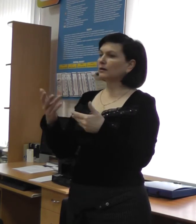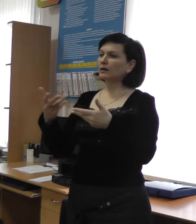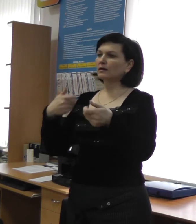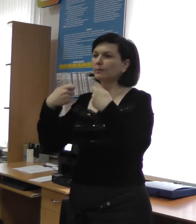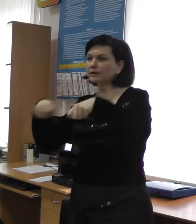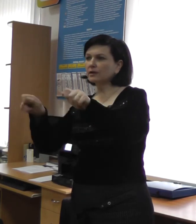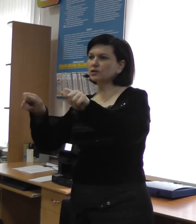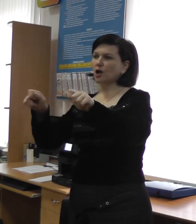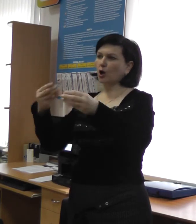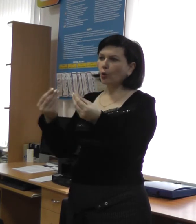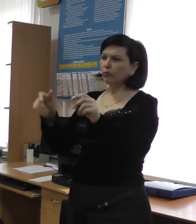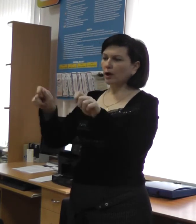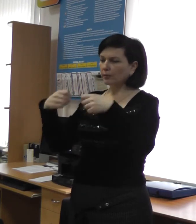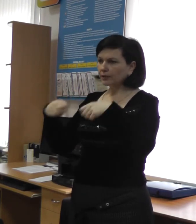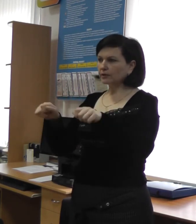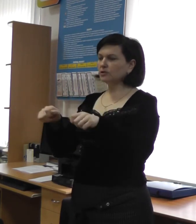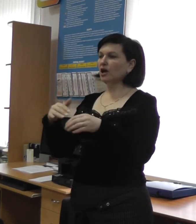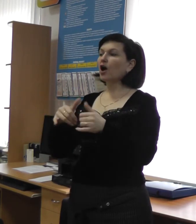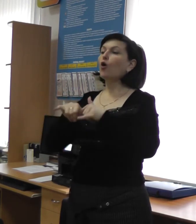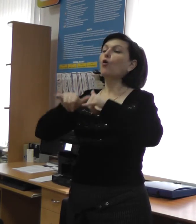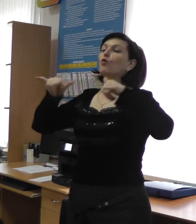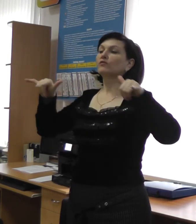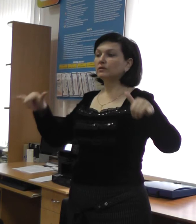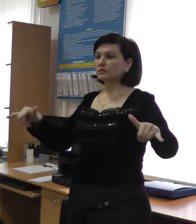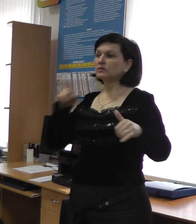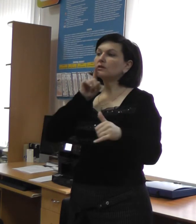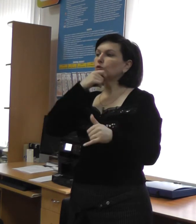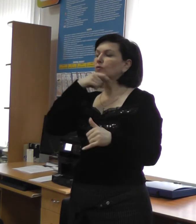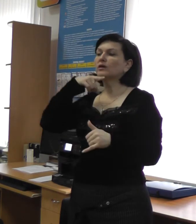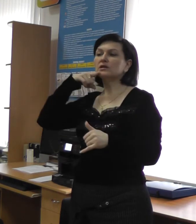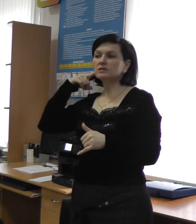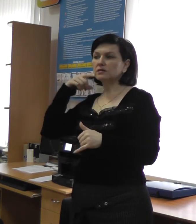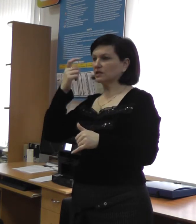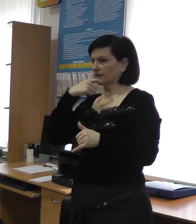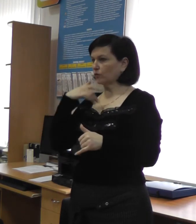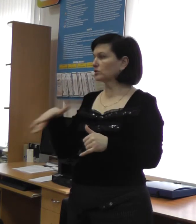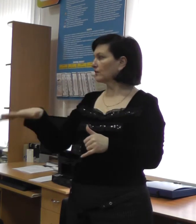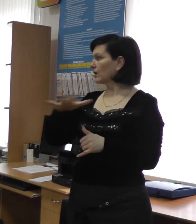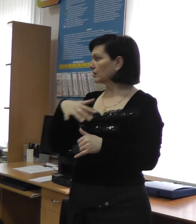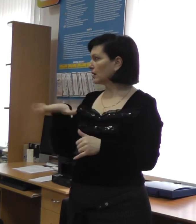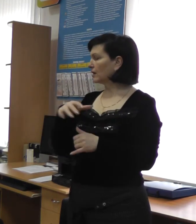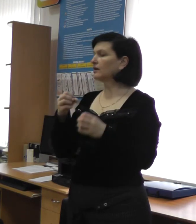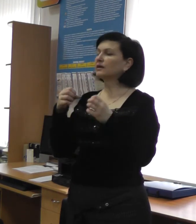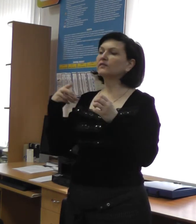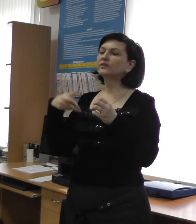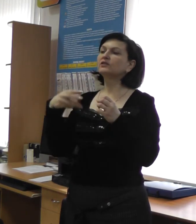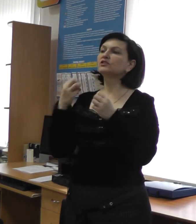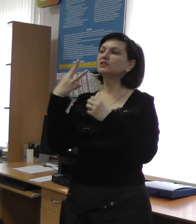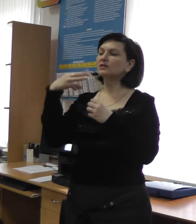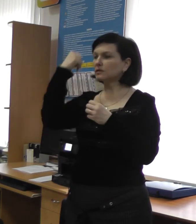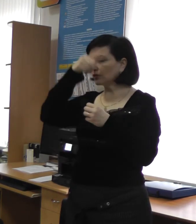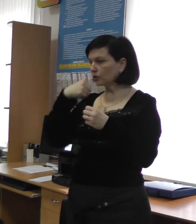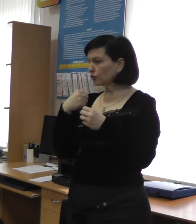Грецией, по оценкам экспертов, увеличился в последние годы. Официально, ну, в 2013 году он